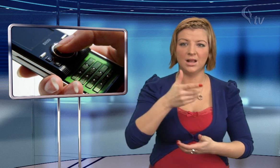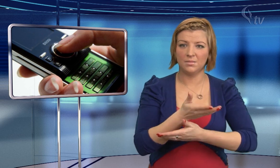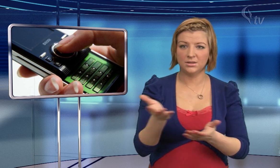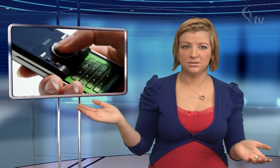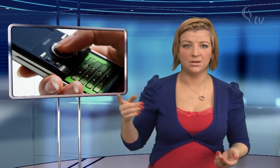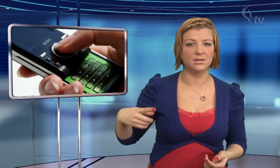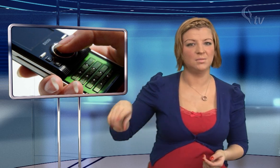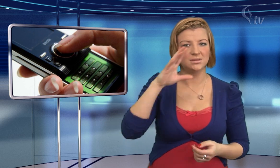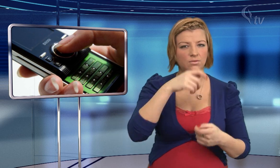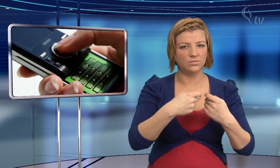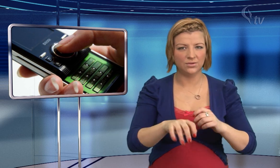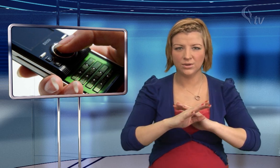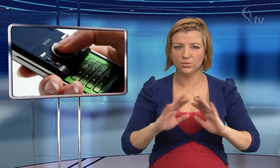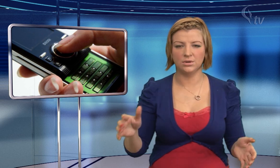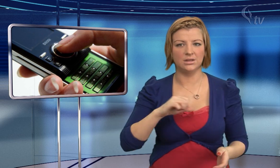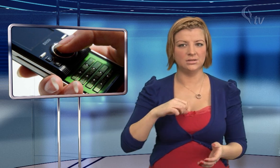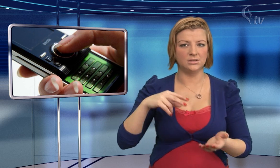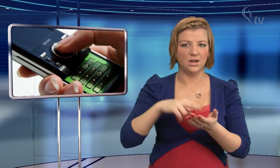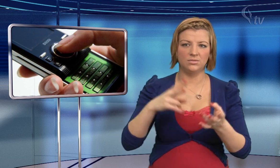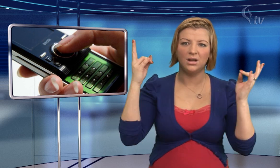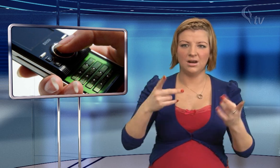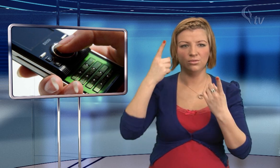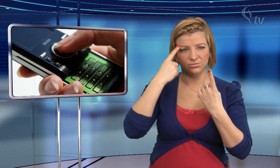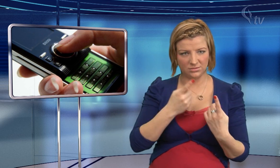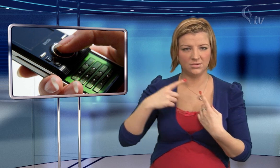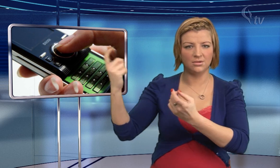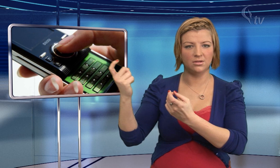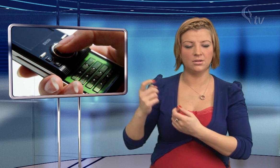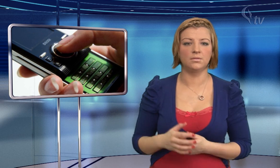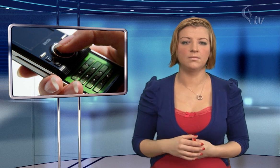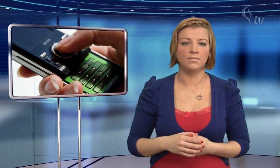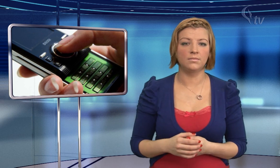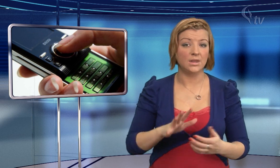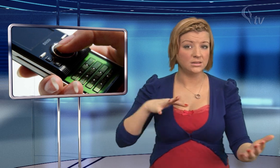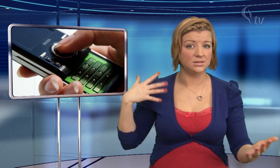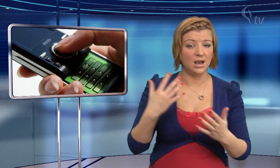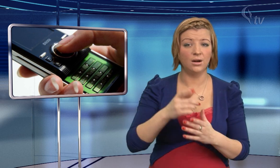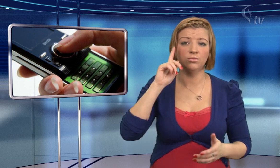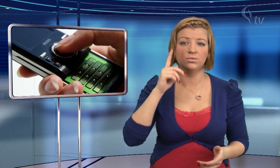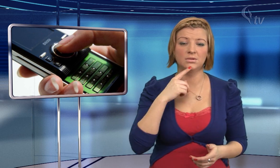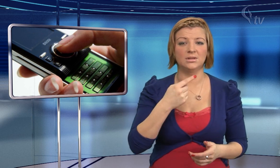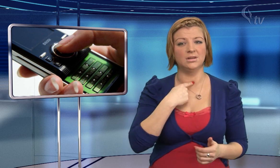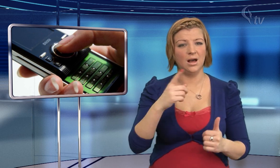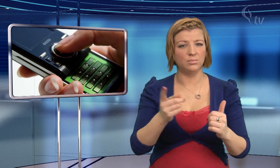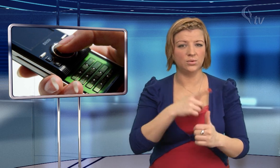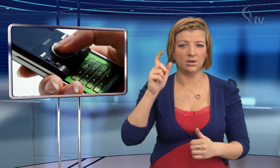teeb häirekeskus tööd selle süsteemi rakendamiseks, et kuulmis- ja kõnepuudega inimesed saaksid viivitused